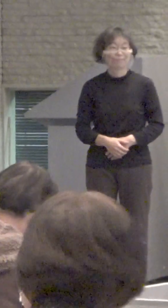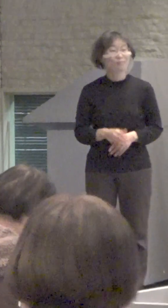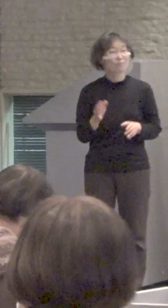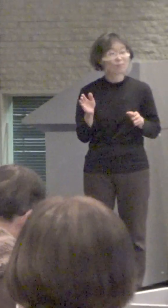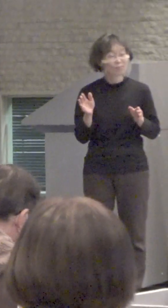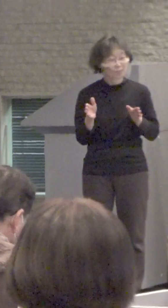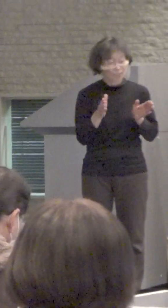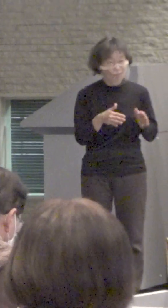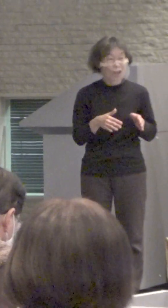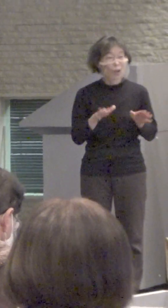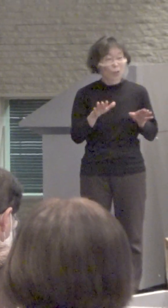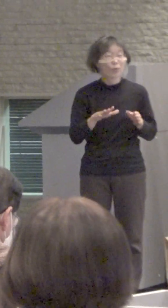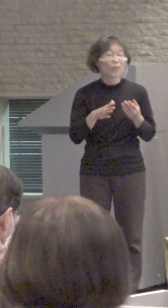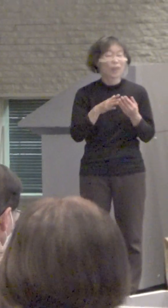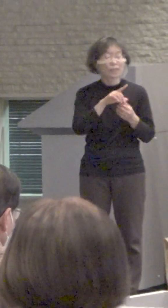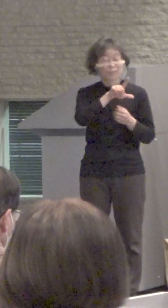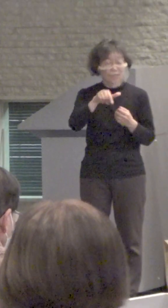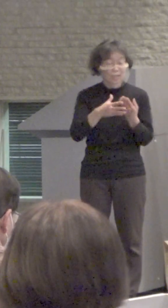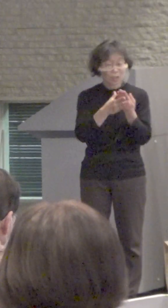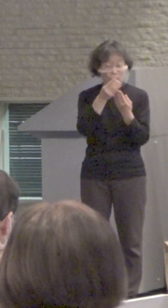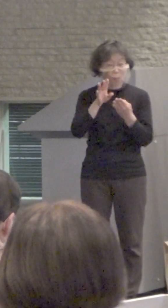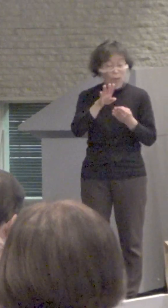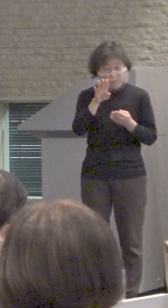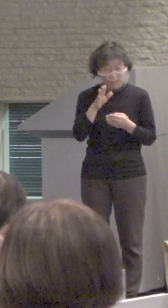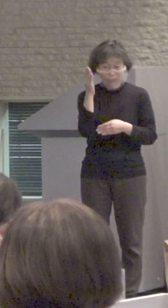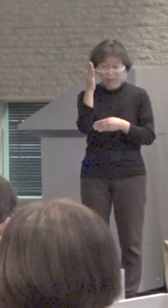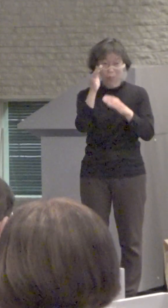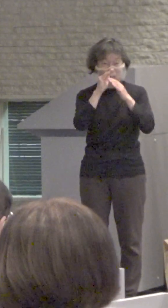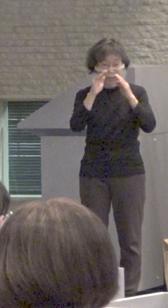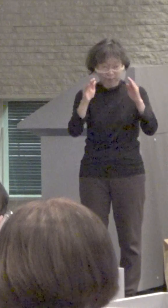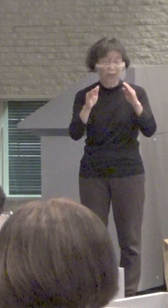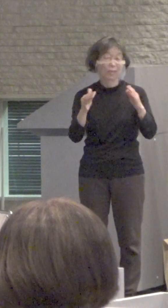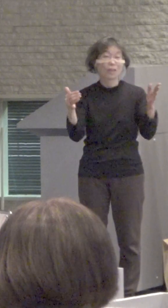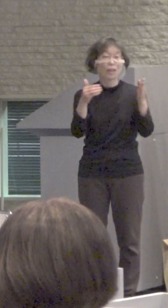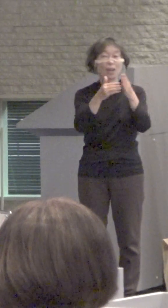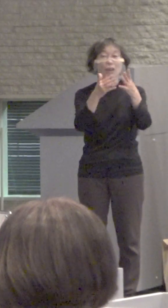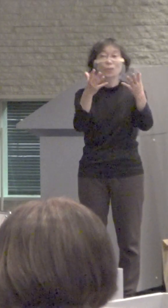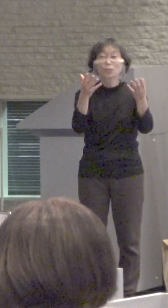れで地域包括ケア講演会の方は終了いたします。